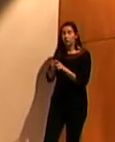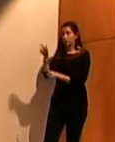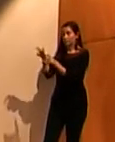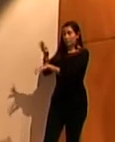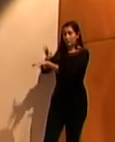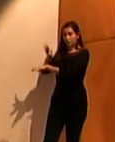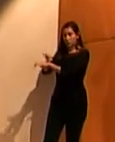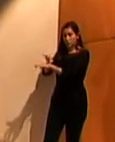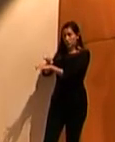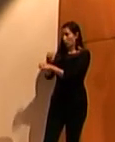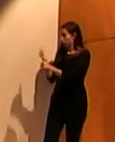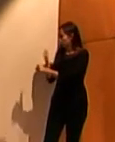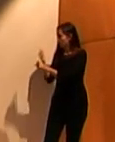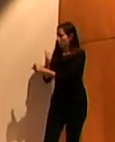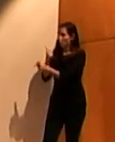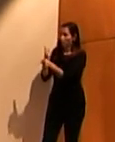petit peu